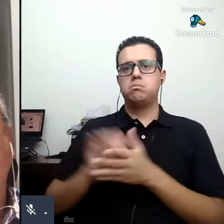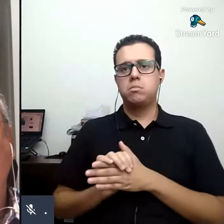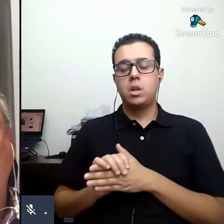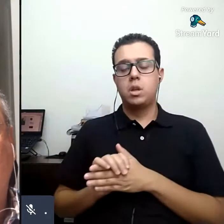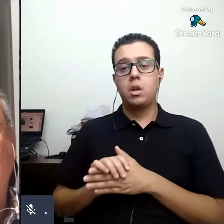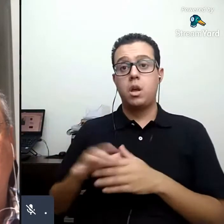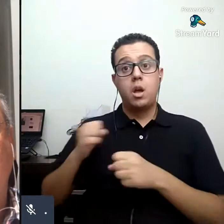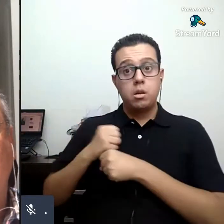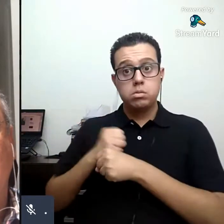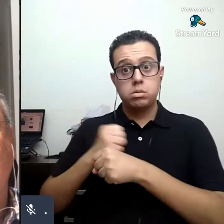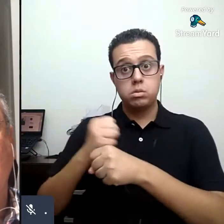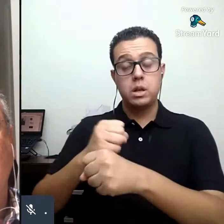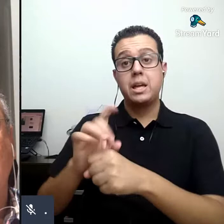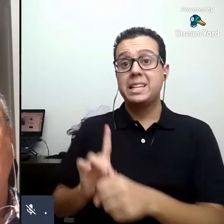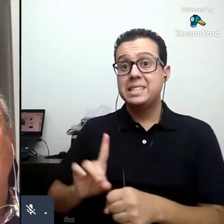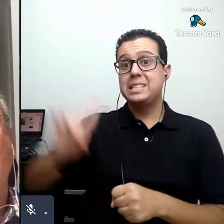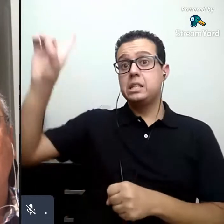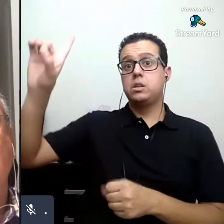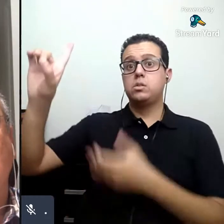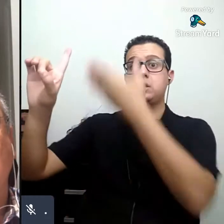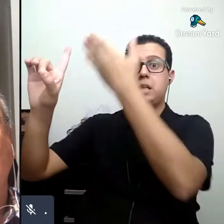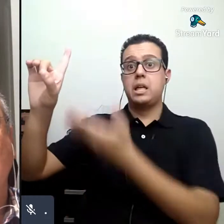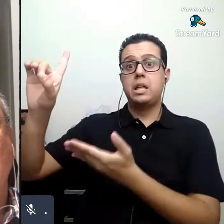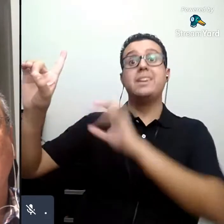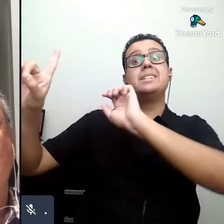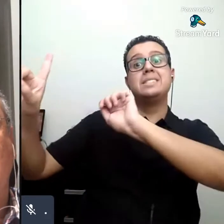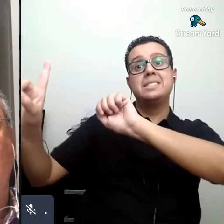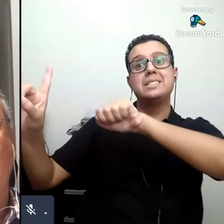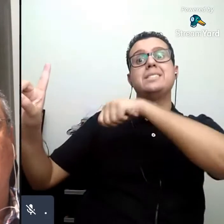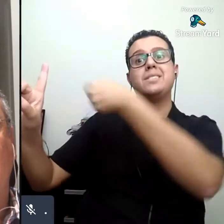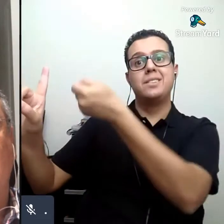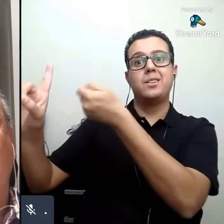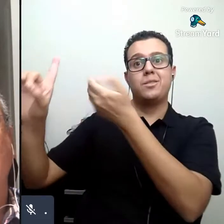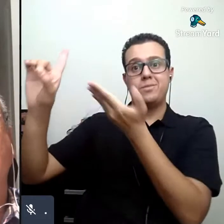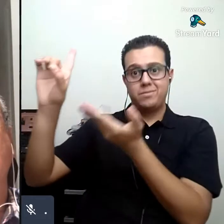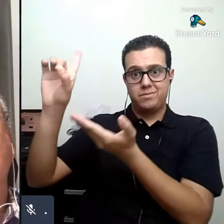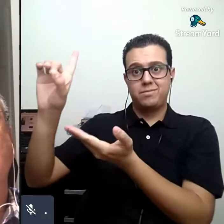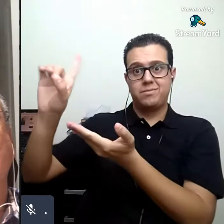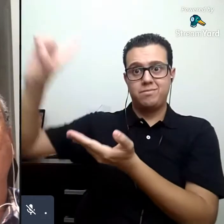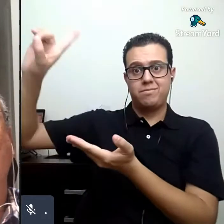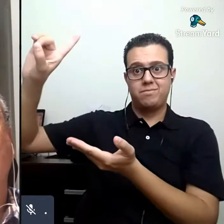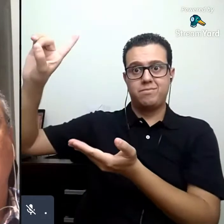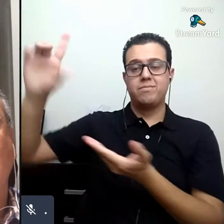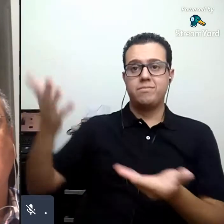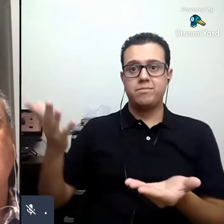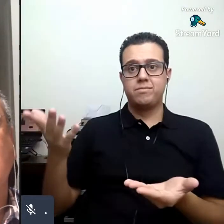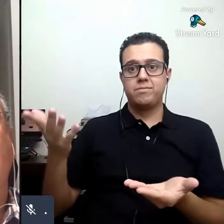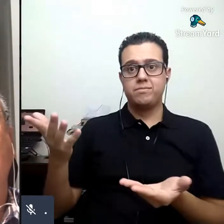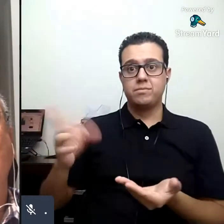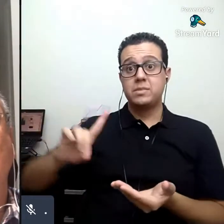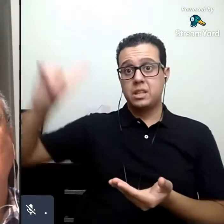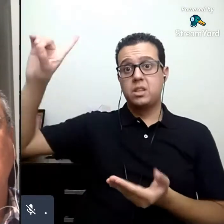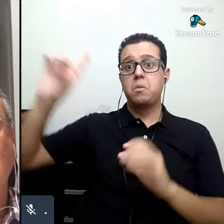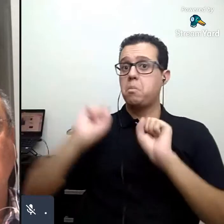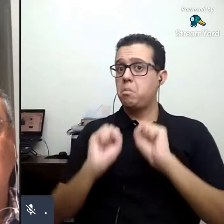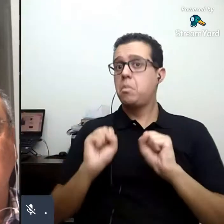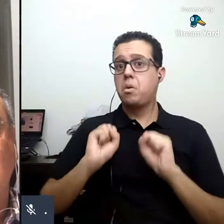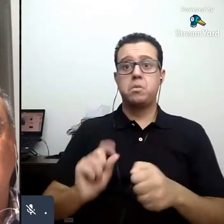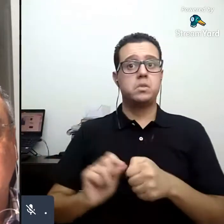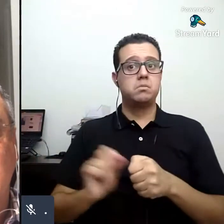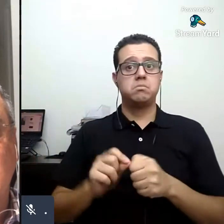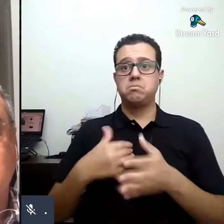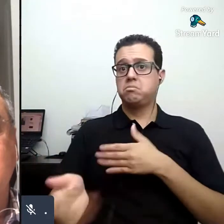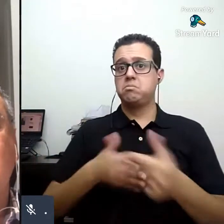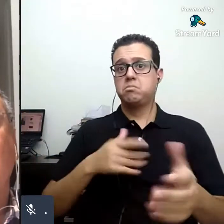Deus é Deus porque Ele tem poder. Deus é Deus porque Ele pode fazer o que Ele quiser, do jeito